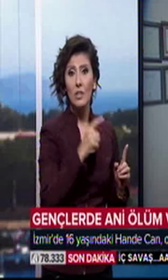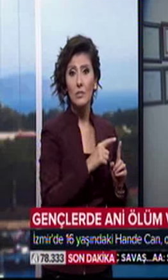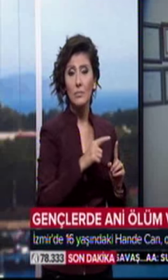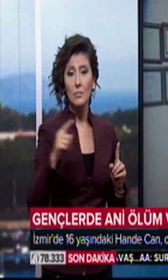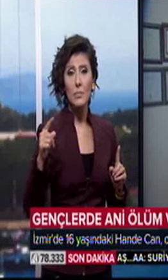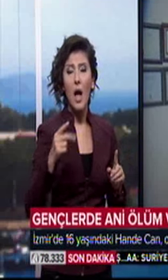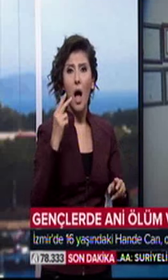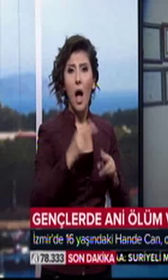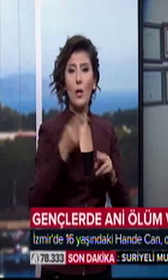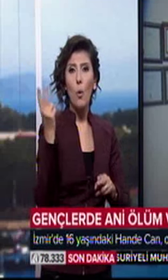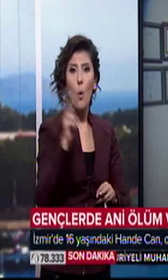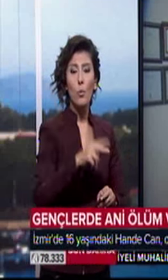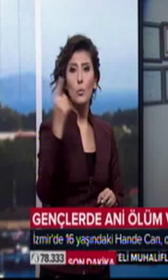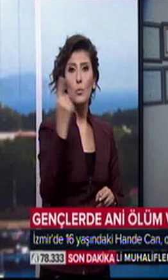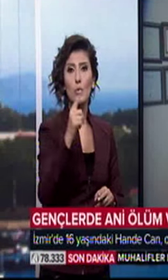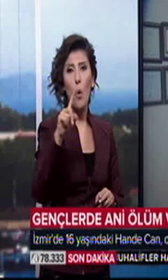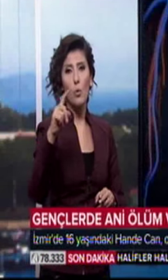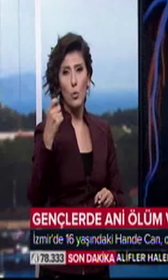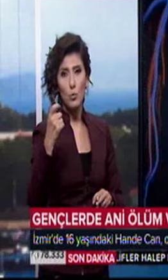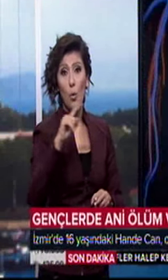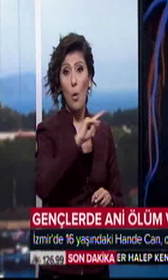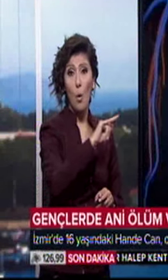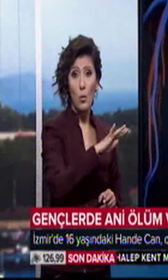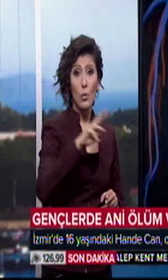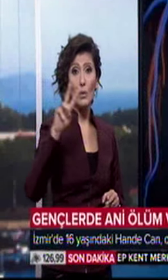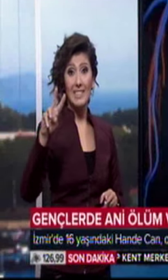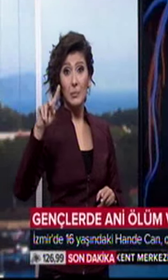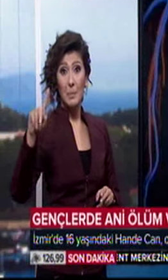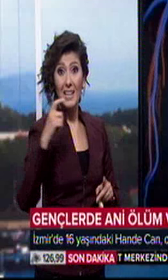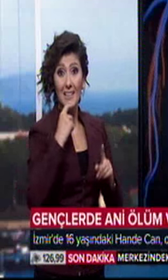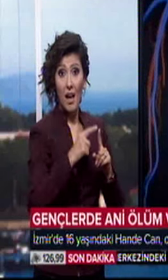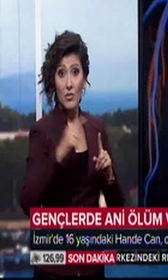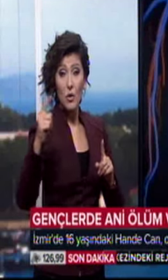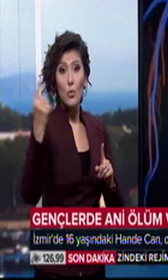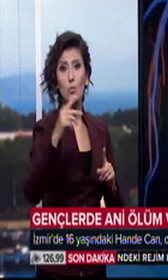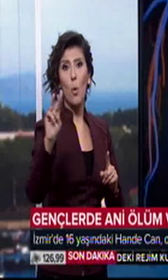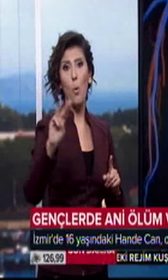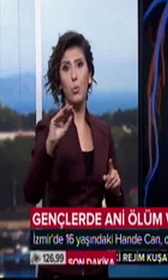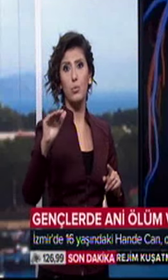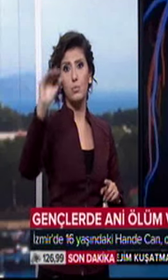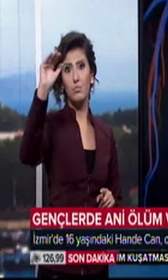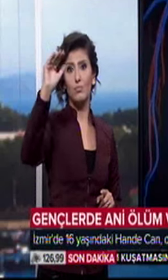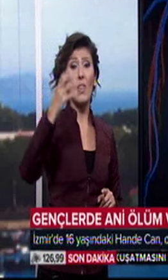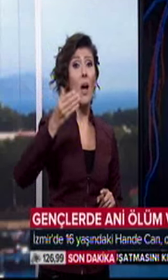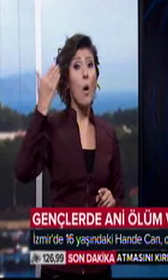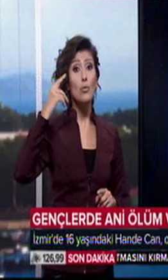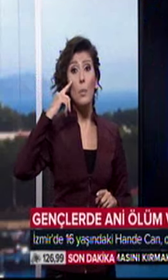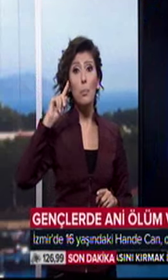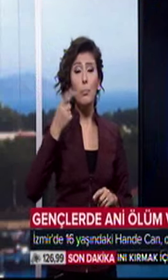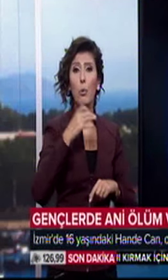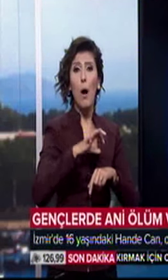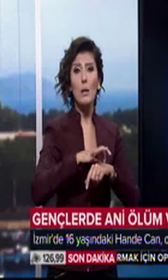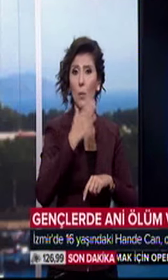%19 oranında görülürken 14-21 yaş arasında %30 oranına yükseliyor. Ve bunlar daha önceden tespit edilebilen